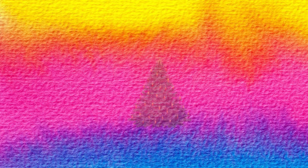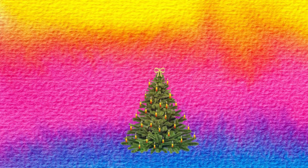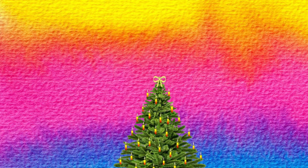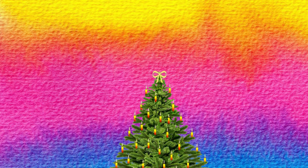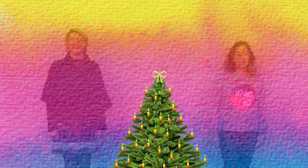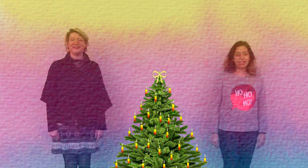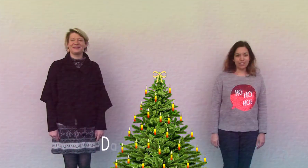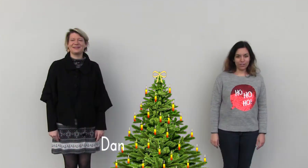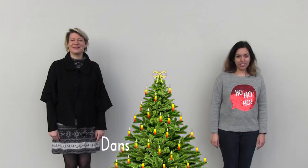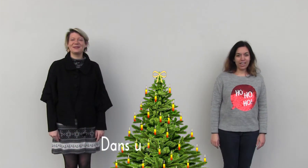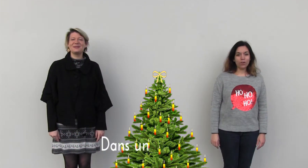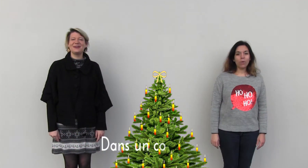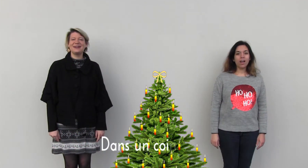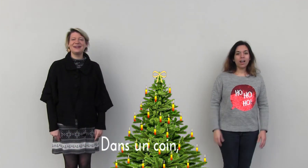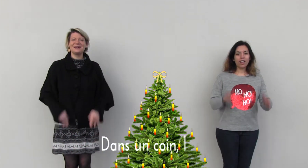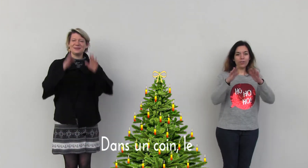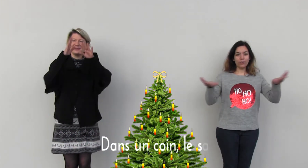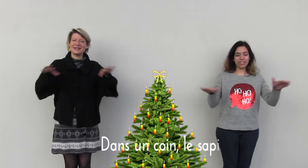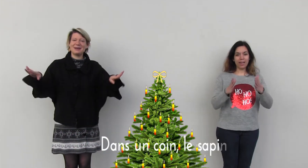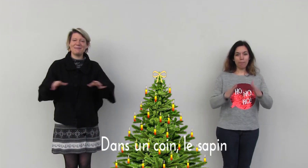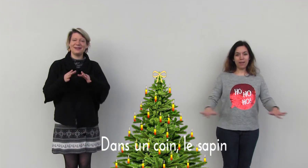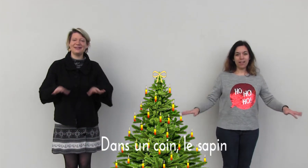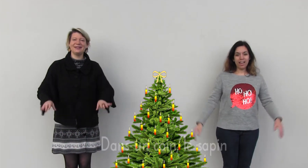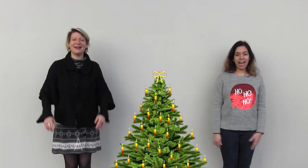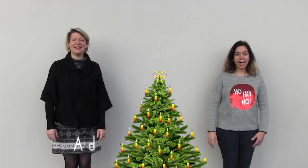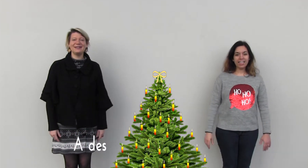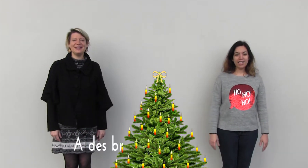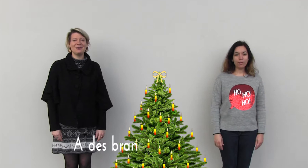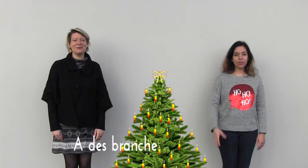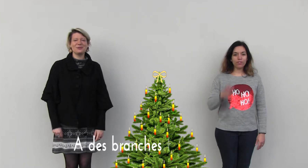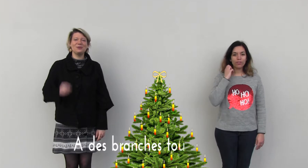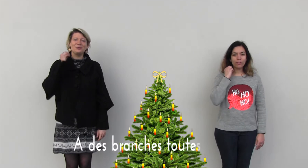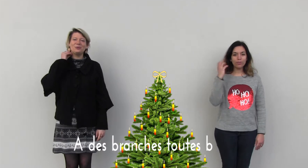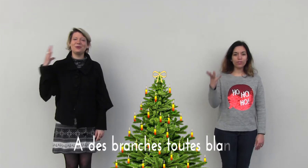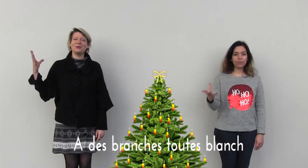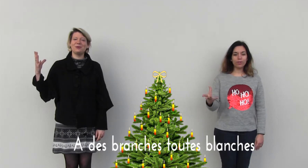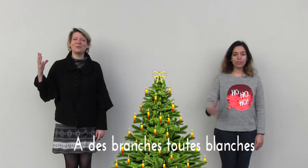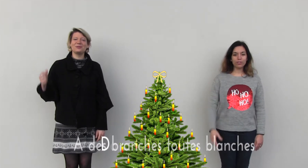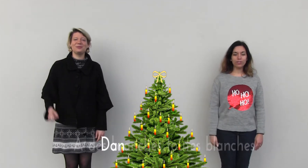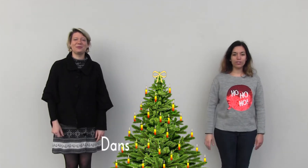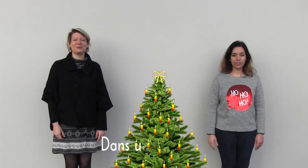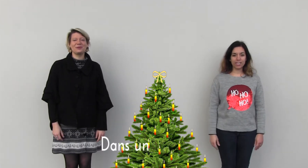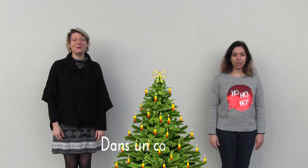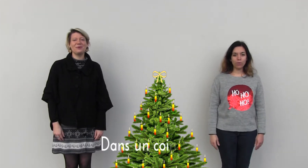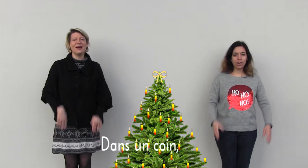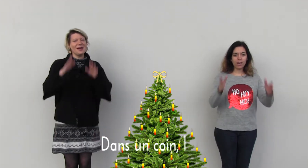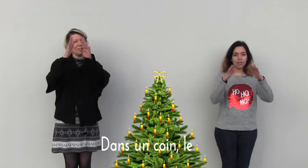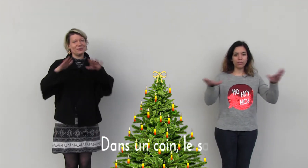Dans un coin, le sapin a les branches toutes blanches Dans un coin, le